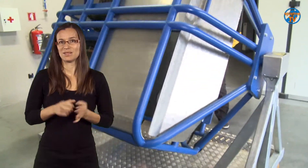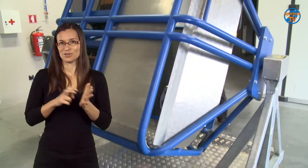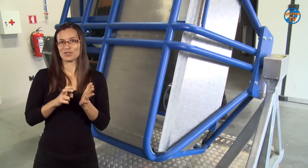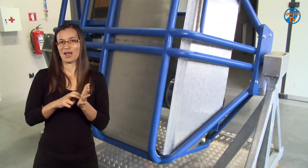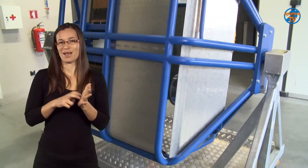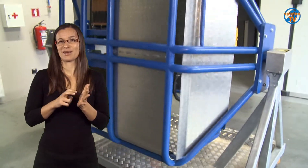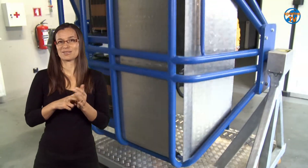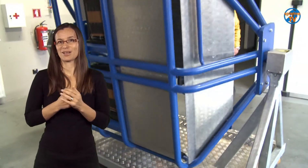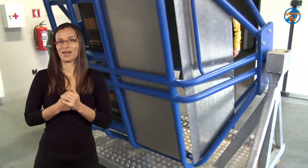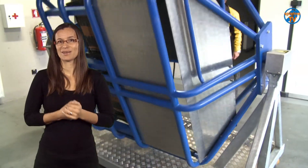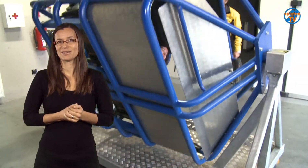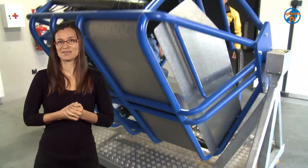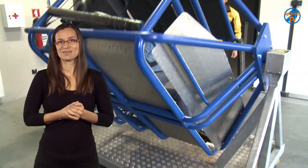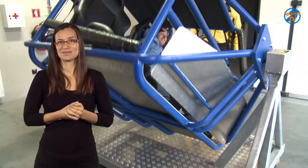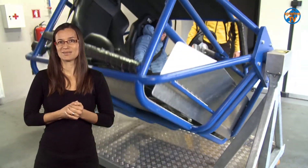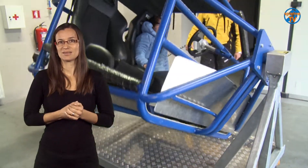Ker še gremo.